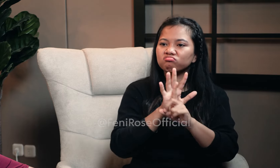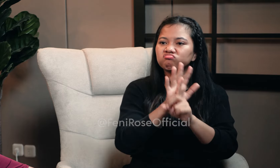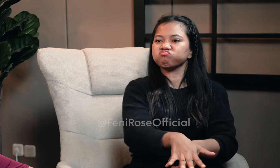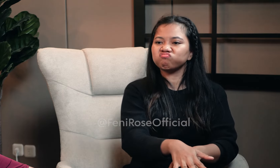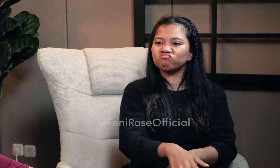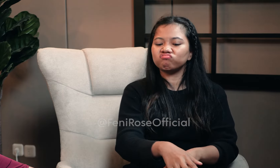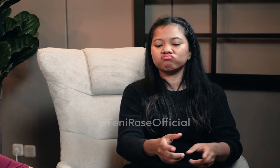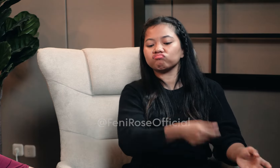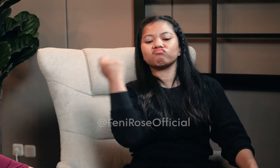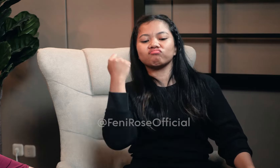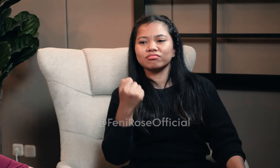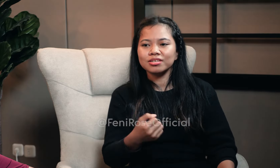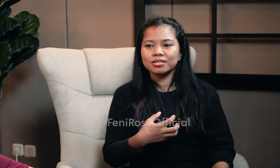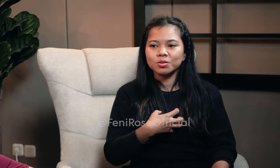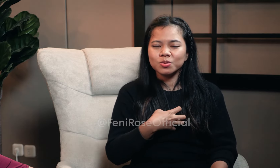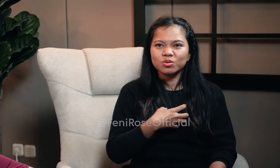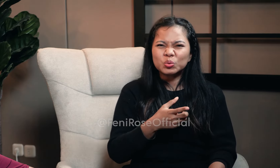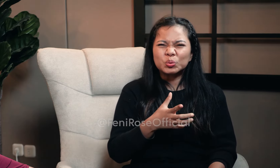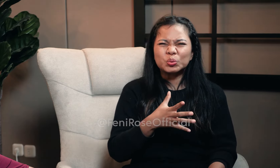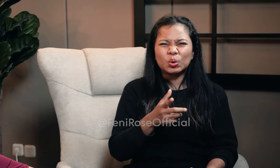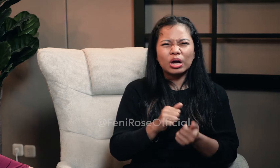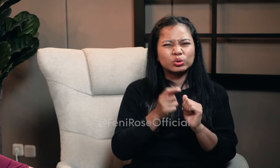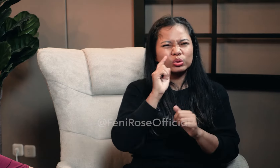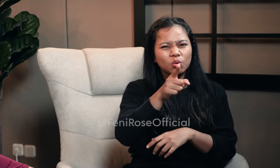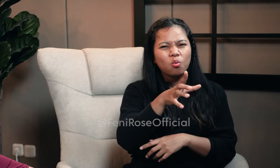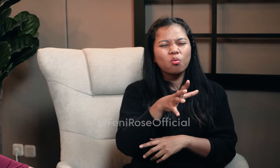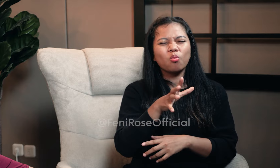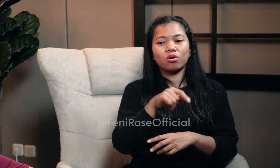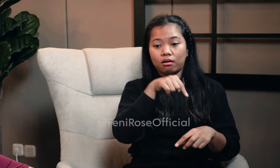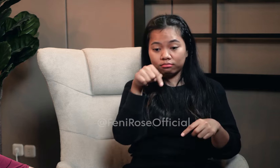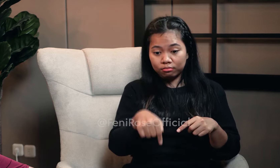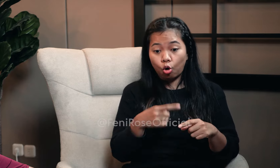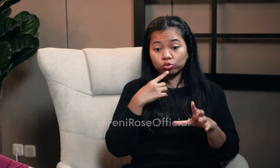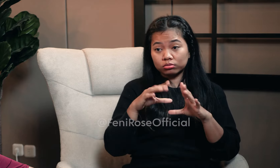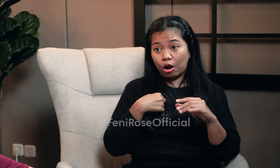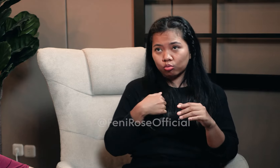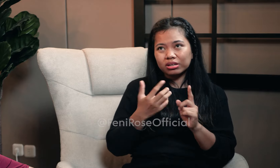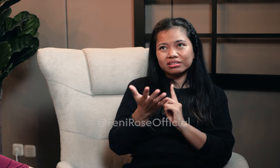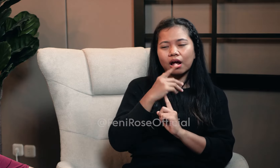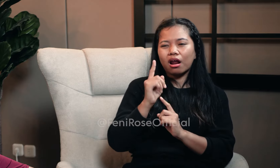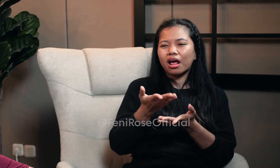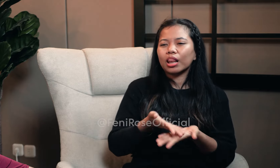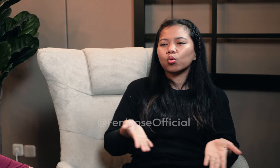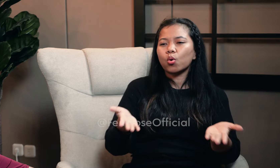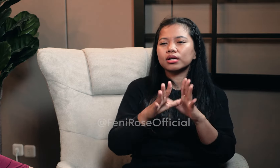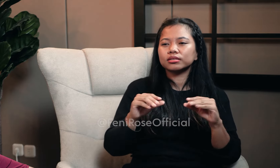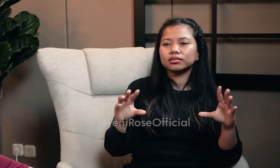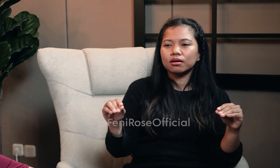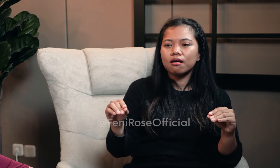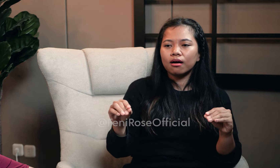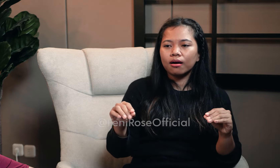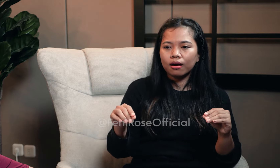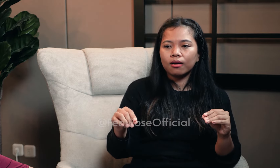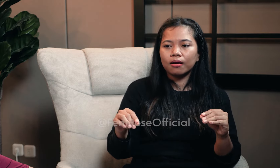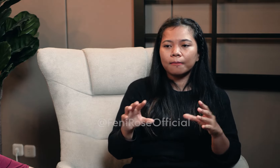gitu tapi di tempat kerja kerja tuh merasa kayak diskriminasi contohnya saya sekarang kan kerja di Ling